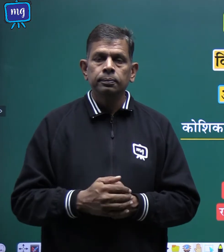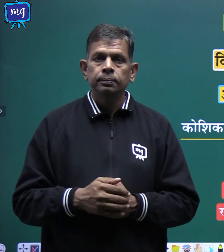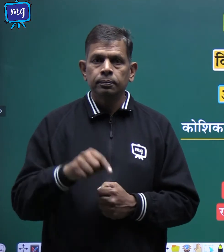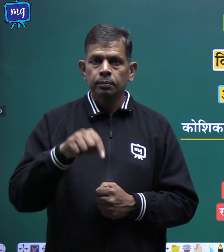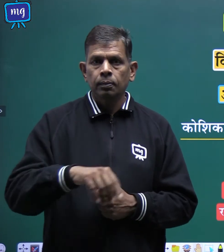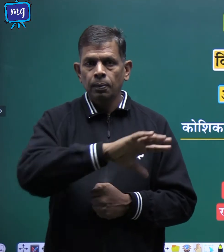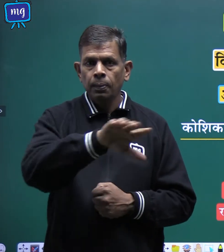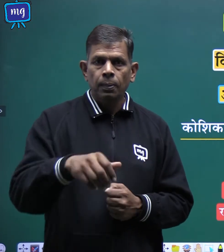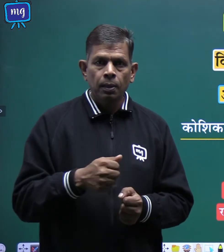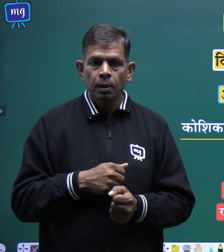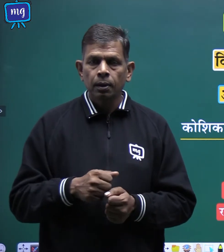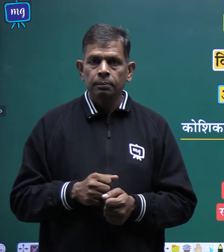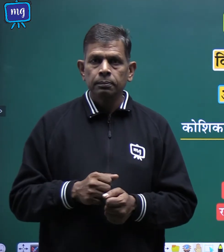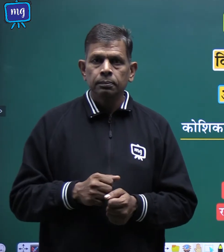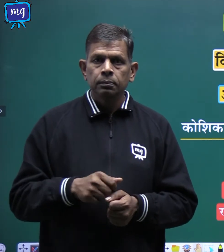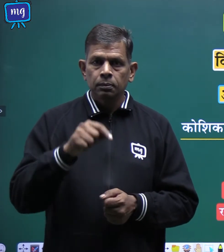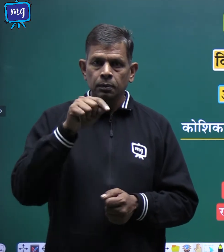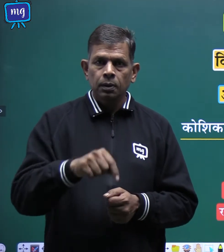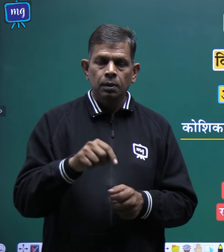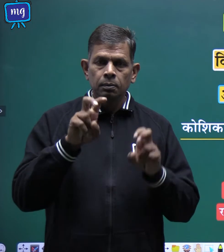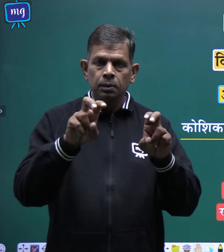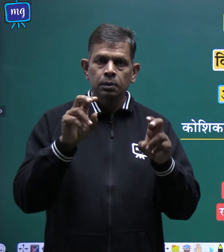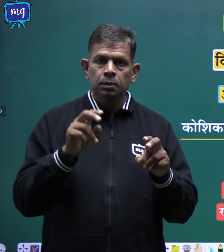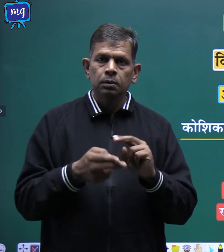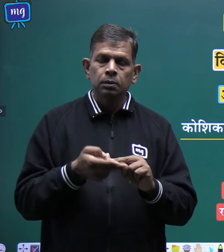आज हम इस पाठ के